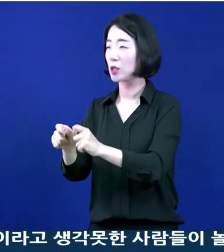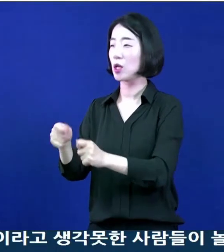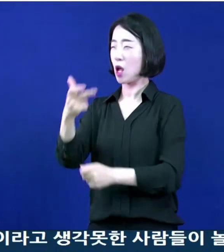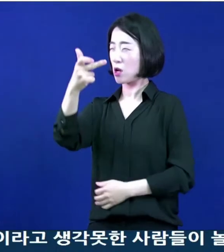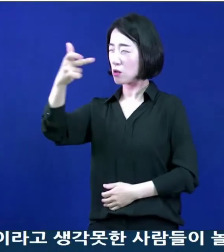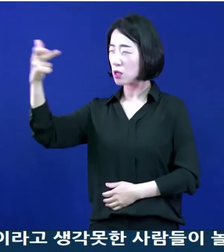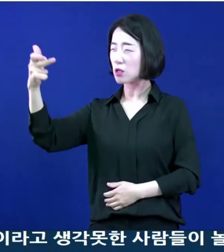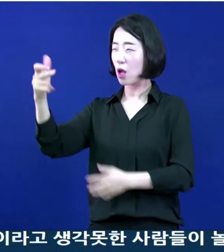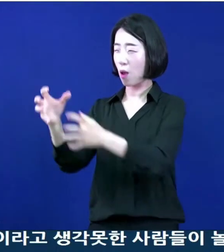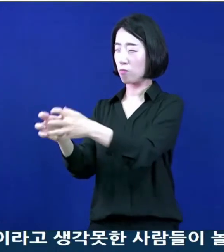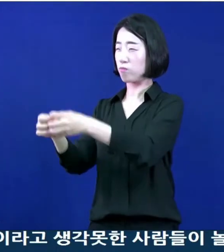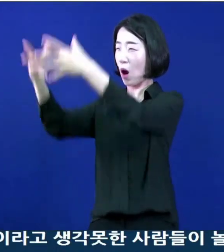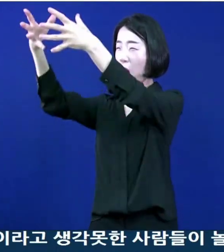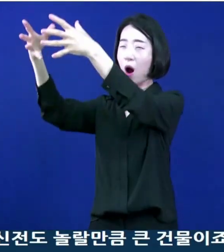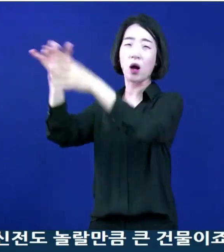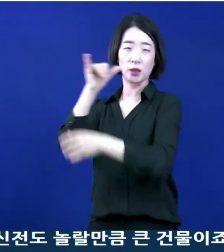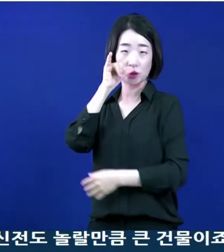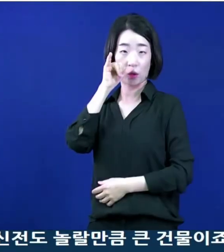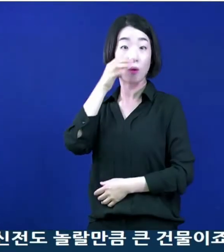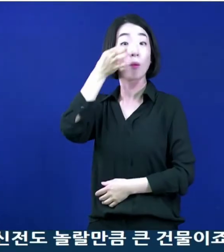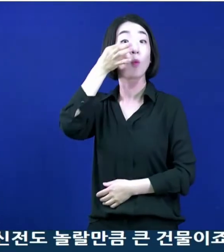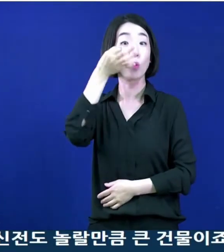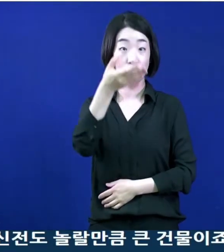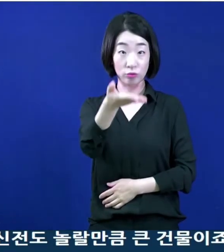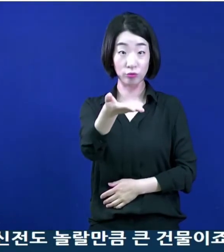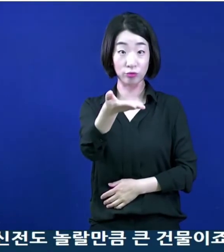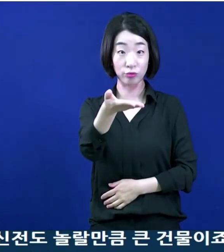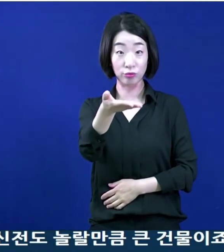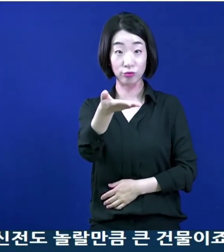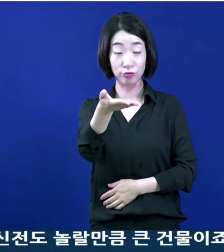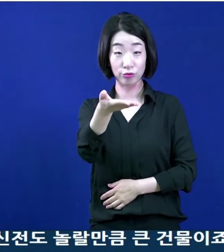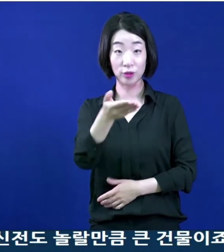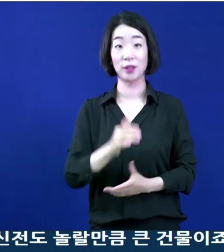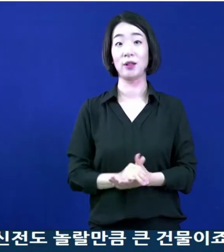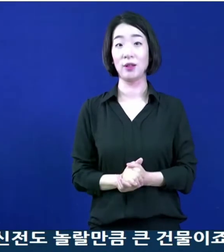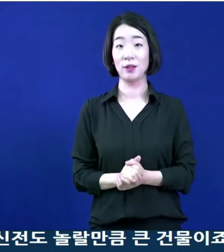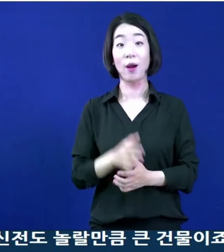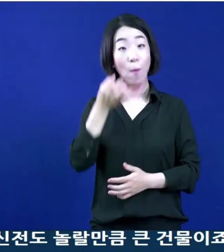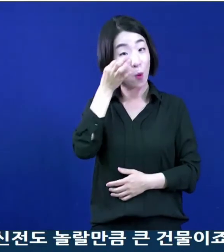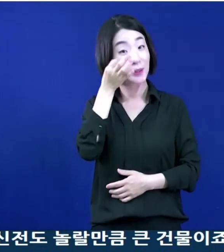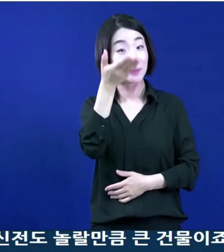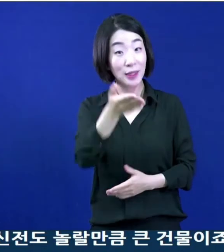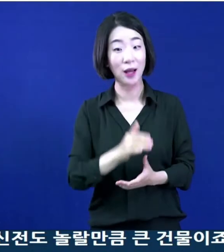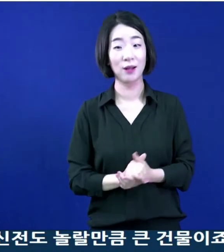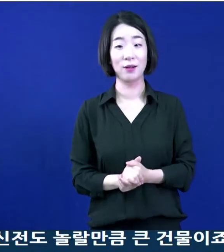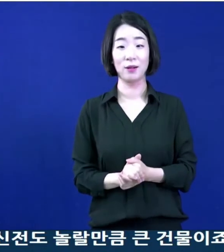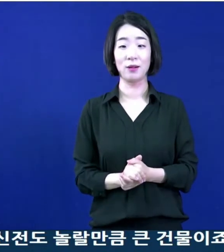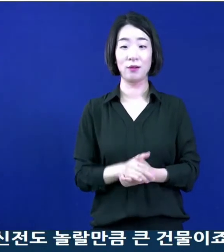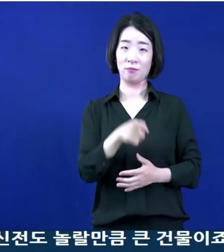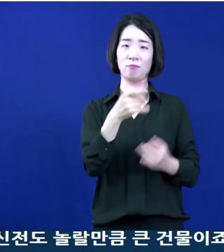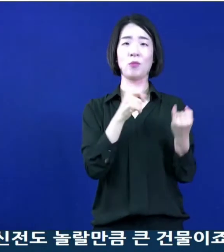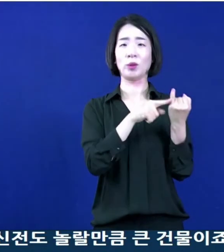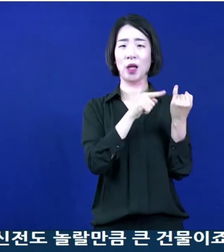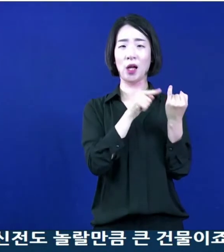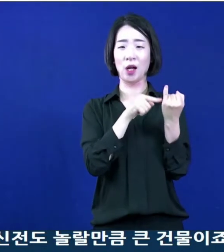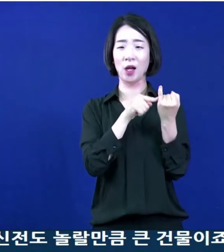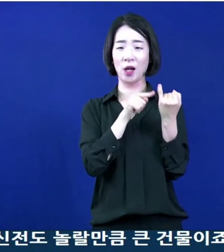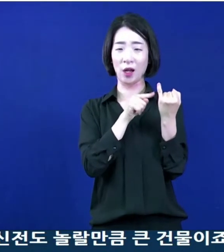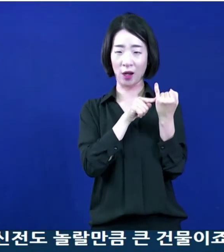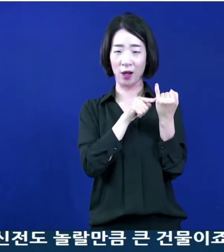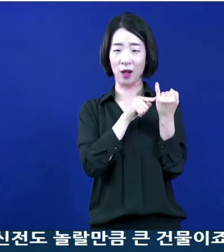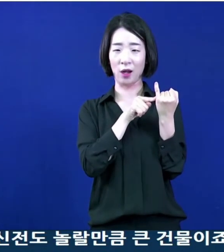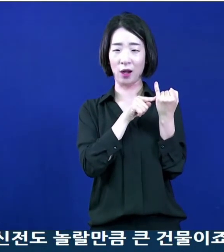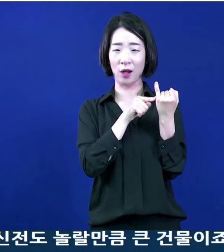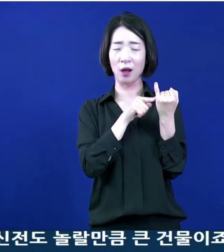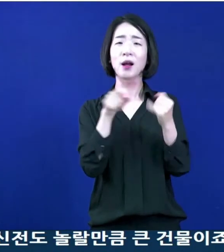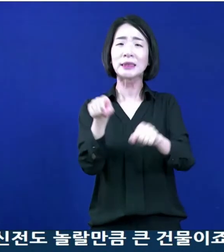신상이 어떻게 생겼을까 보여드리면 여러분 본 기억이 있으실 겁니다. 보여드립니다. 이렇게 돼 있어요.